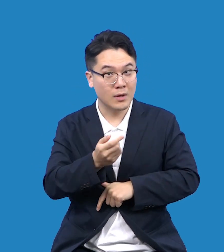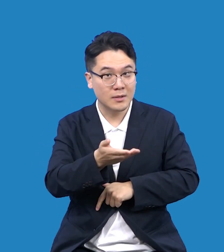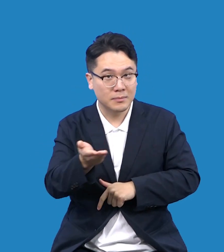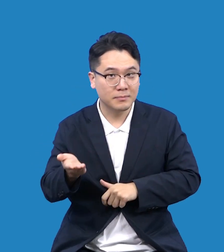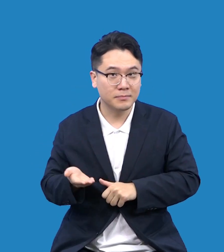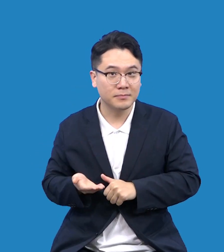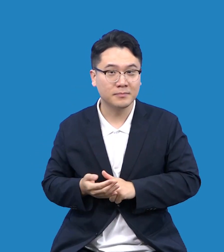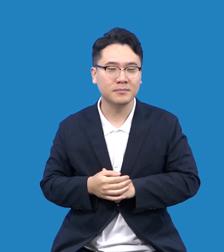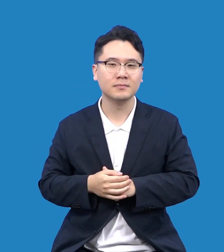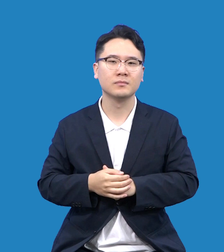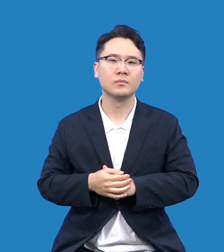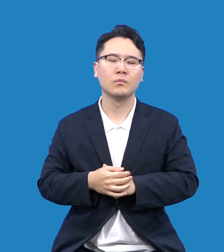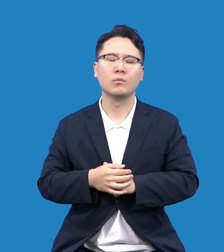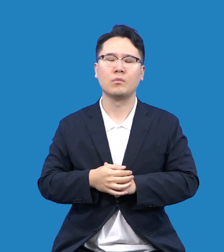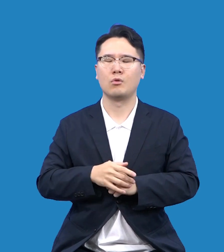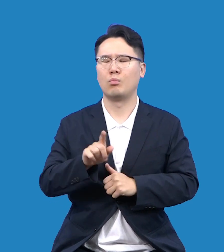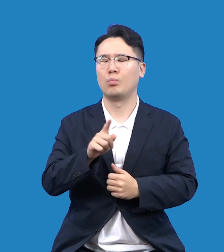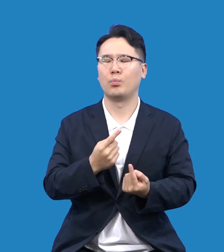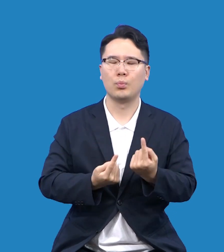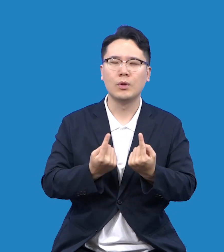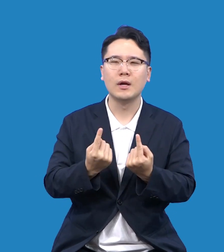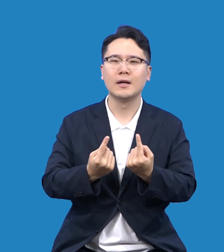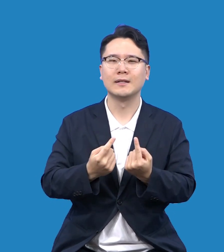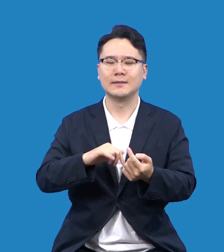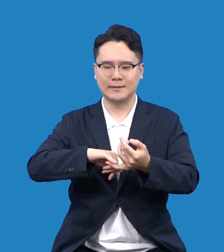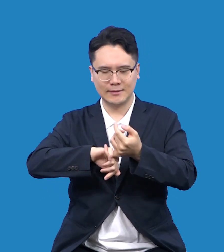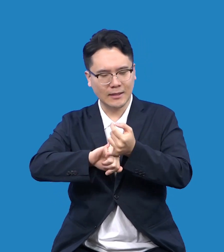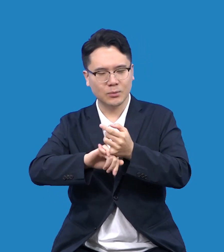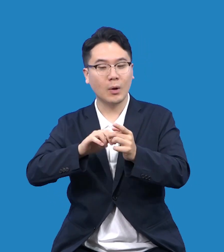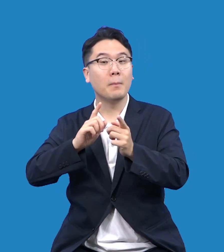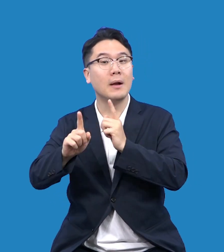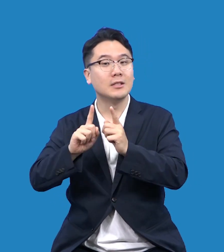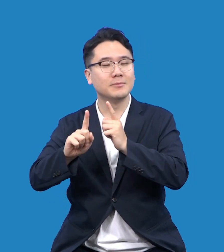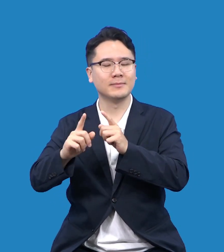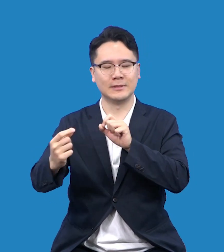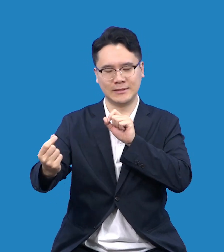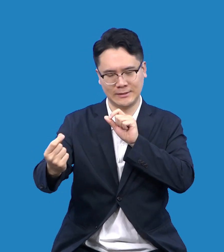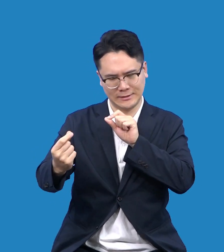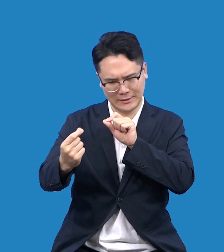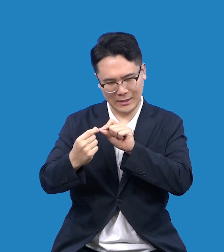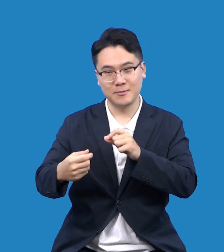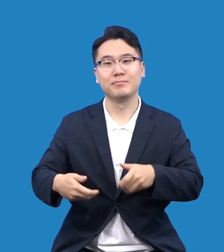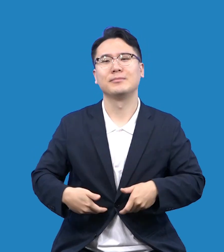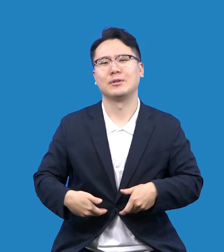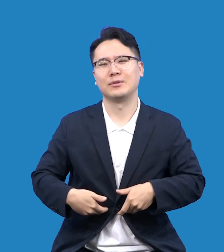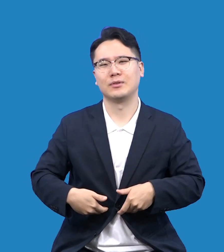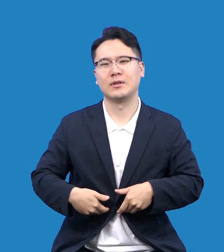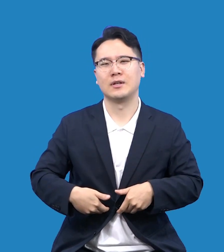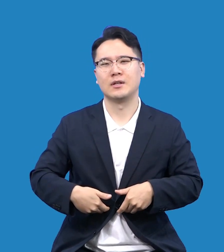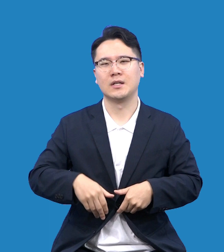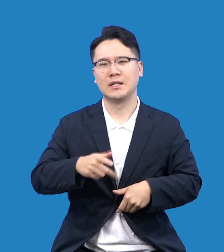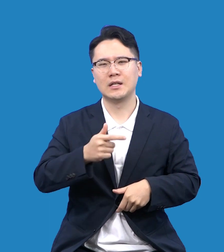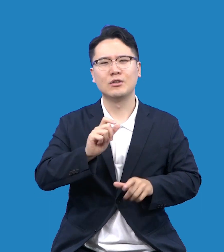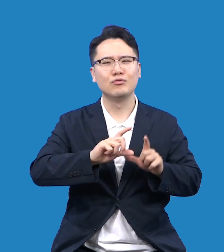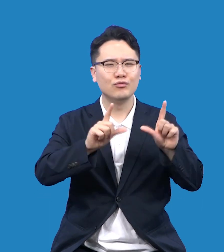무엇보다 약속의 말씀인 성경을 좀 가까이 하셔야 돼요. 주일날만 와서 겨우 피는 것이